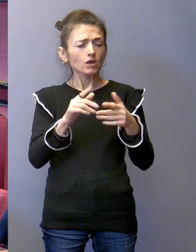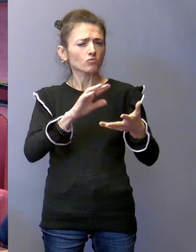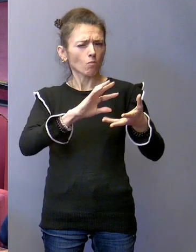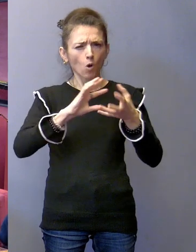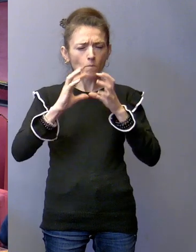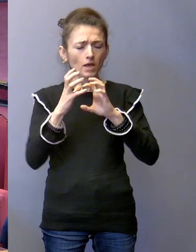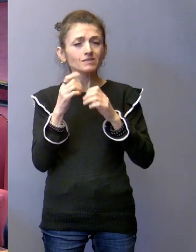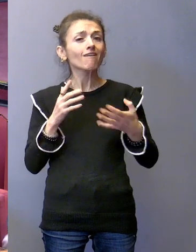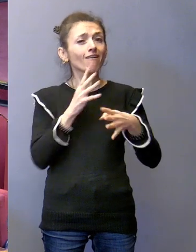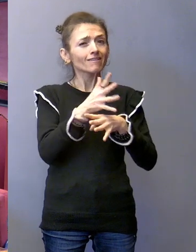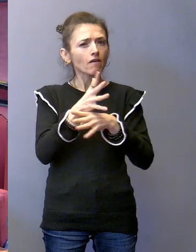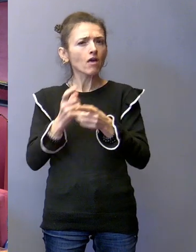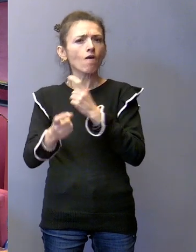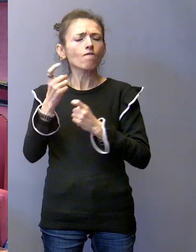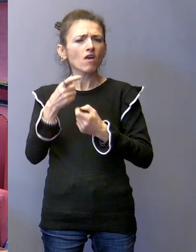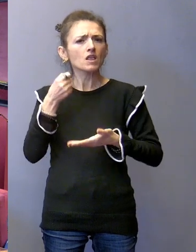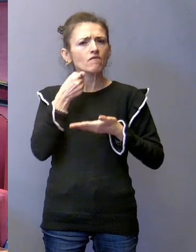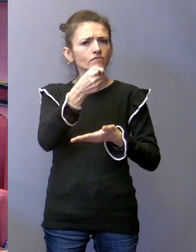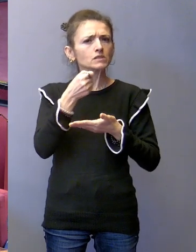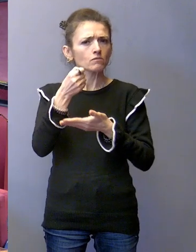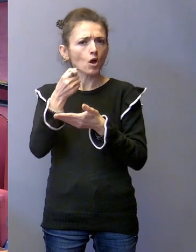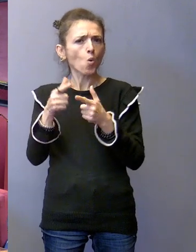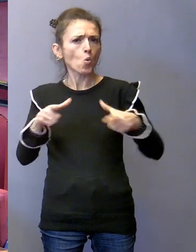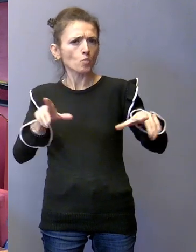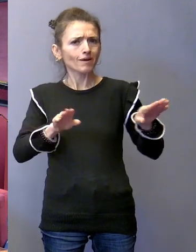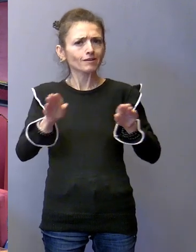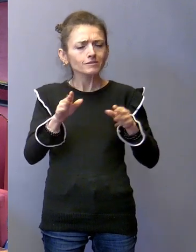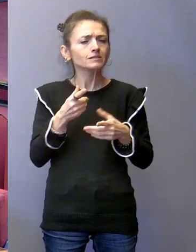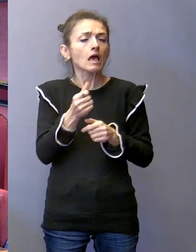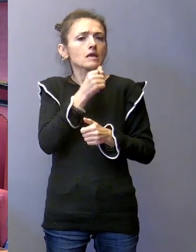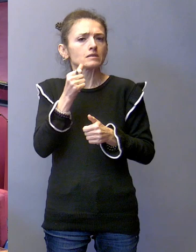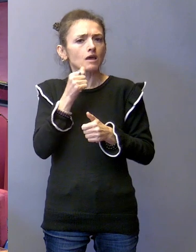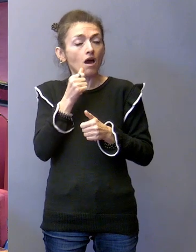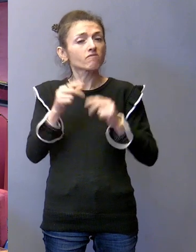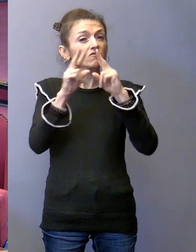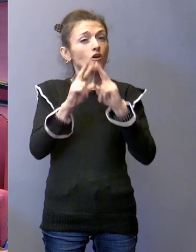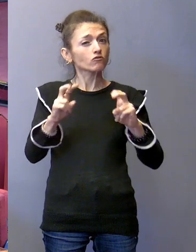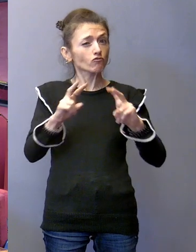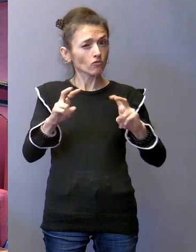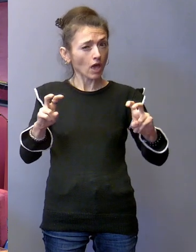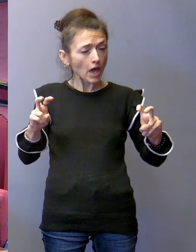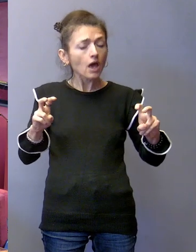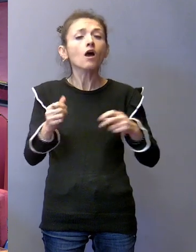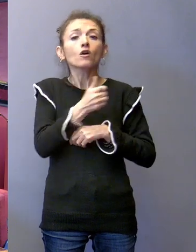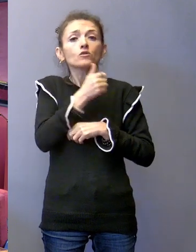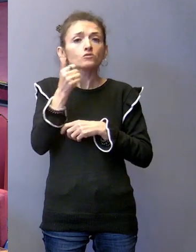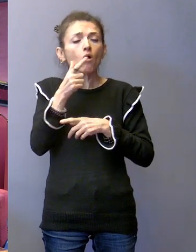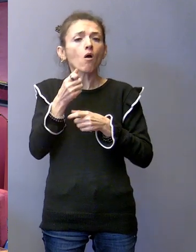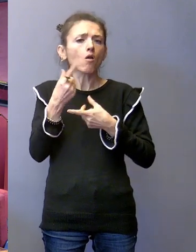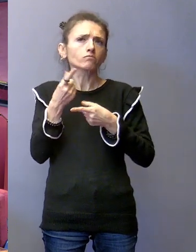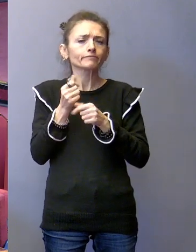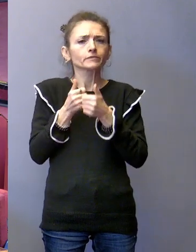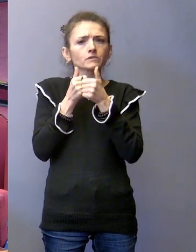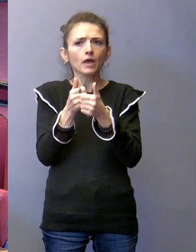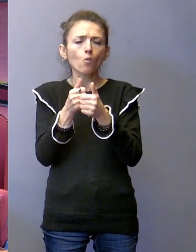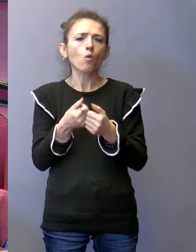gli interventi derivanti da investimenti di perequazione urbanistica che richiedono un attento esame che non può essere esclusivamente demandata parametri